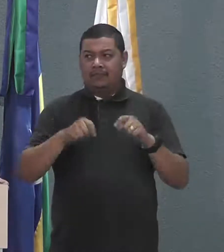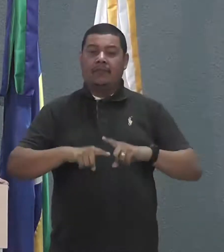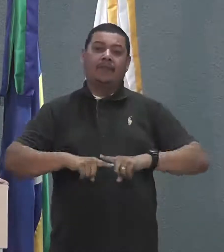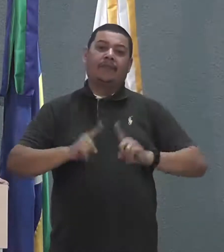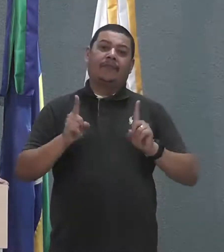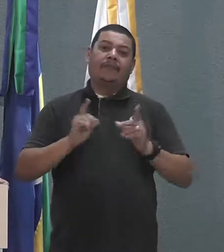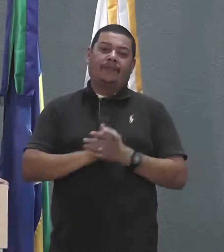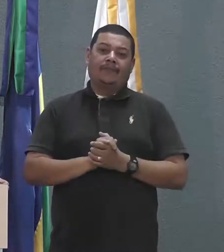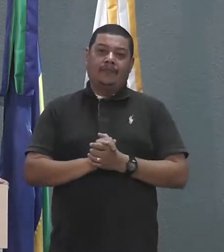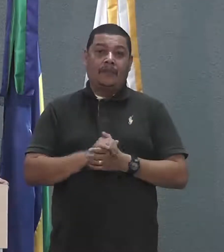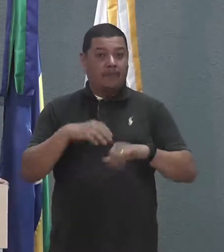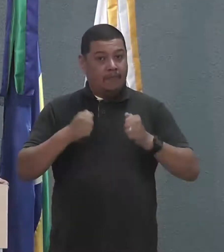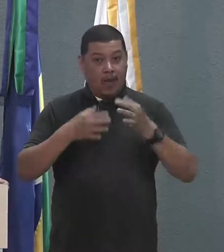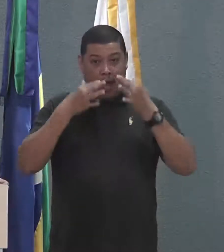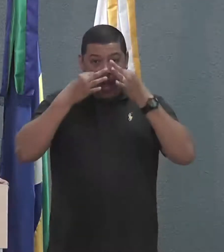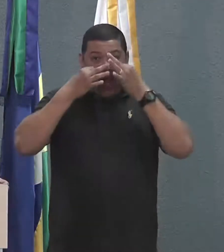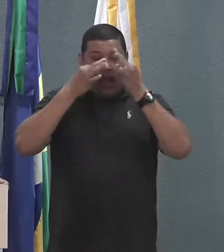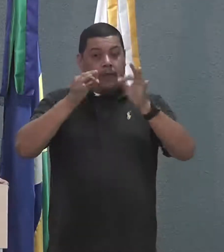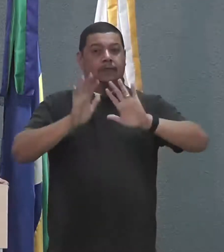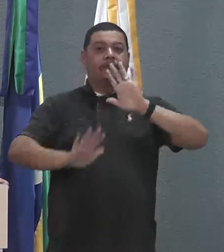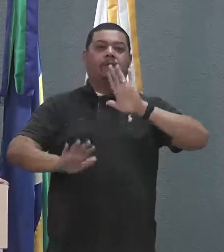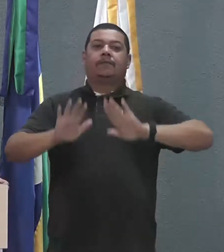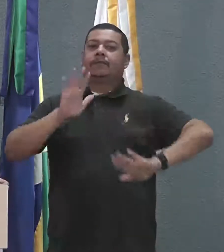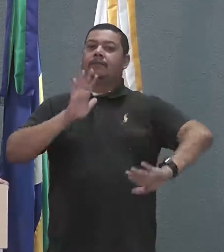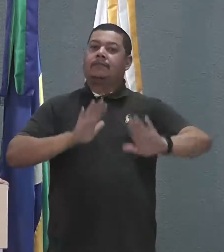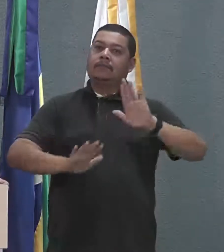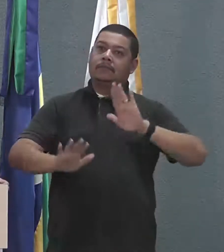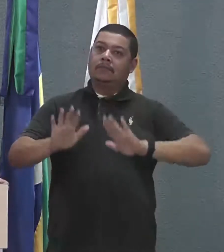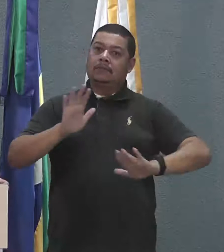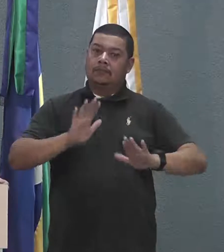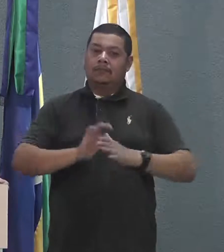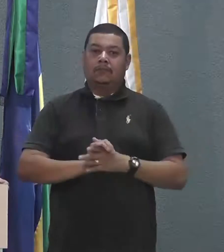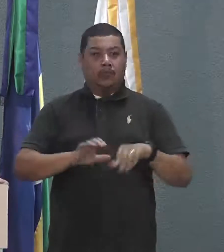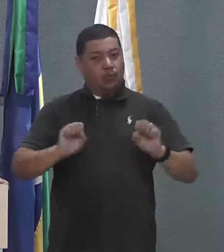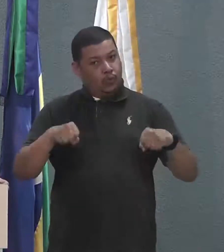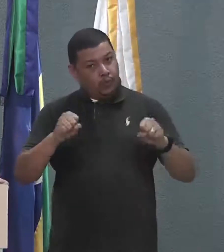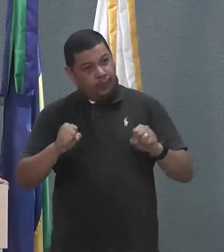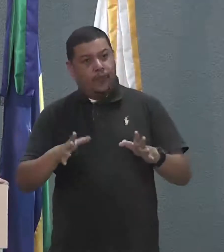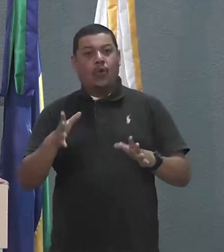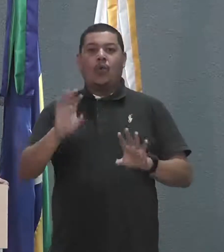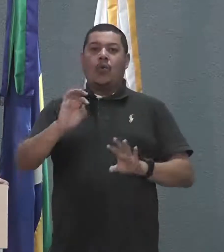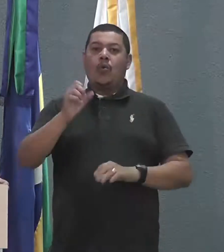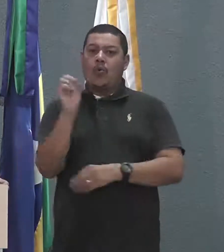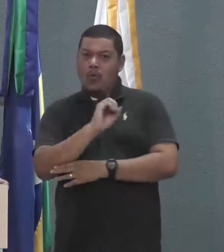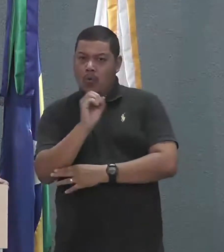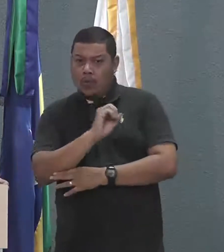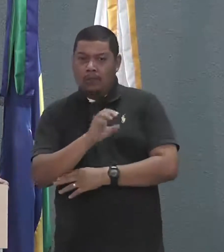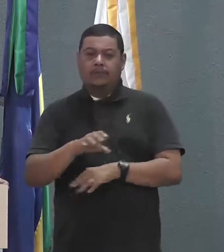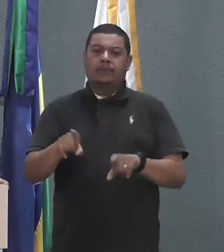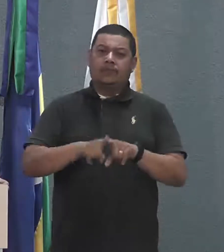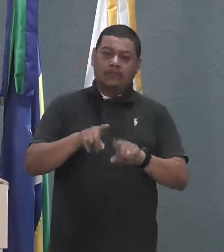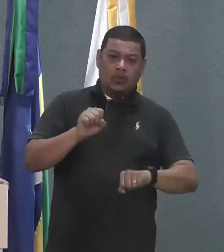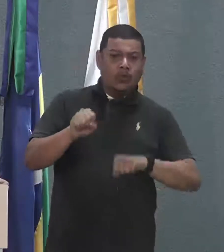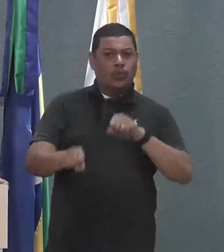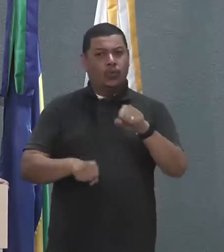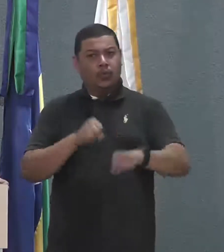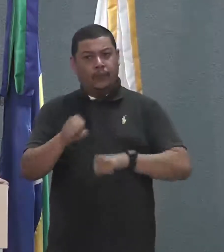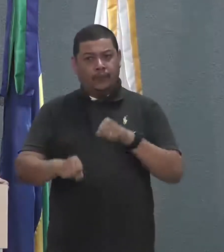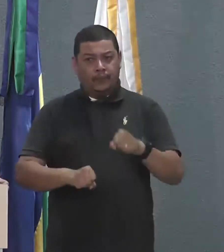mas o cuidado para andarmos em uma motocicleta, em um carro, até mesmo uma bicicleta,